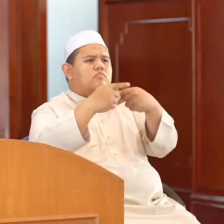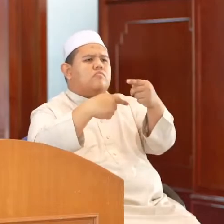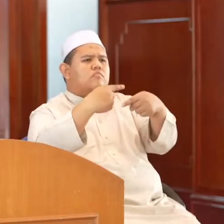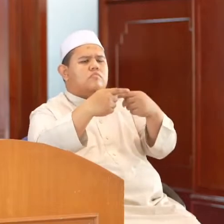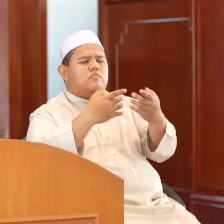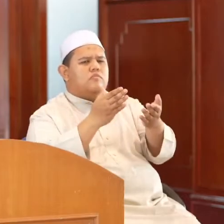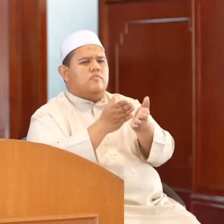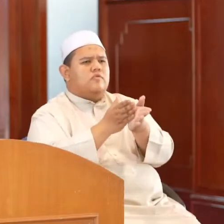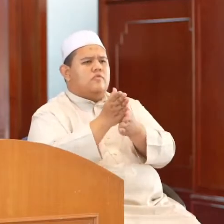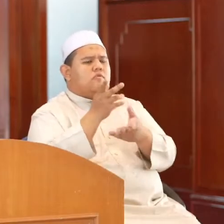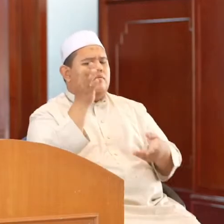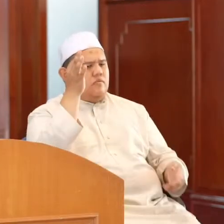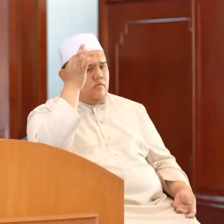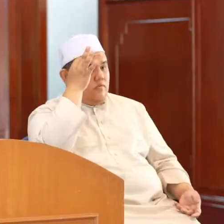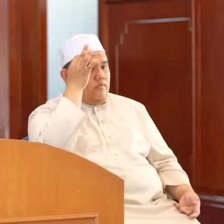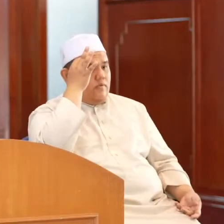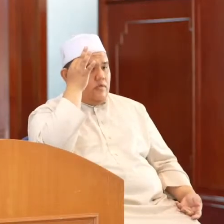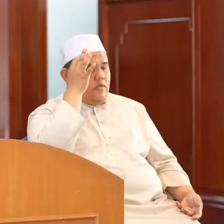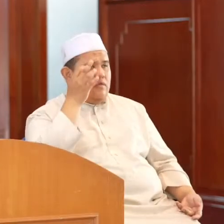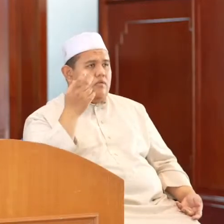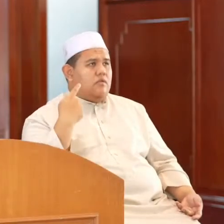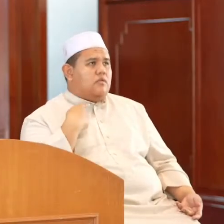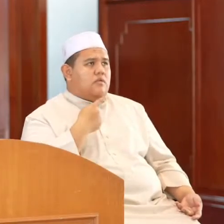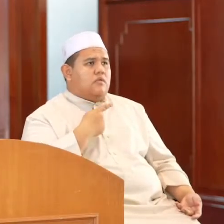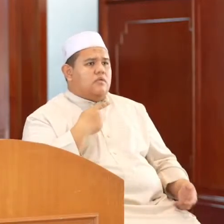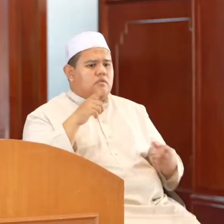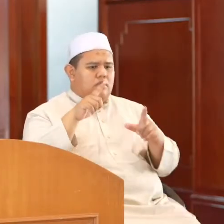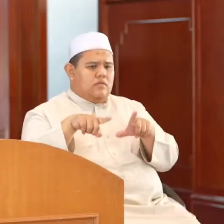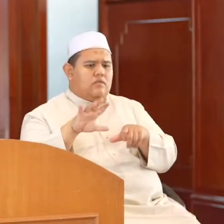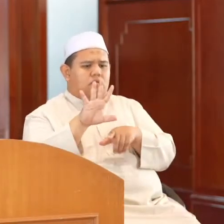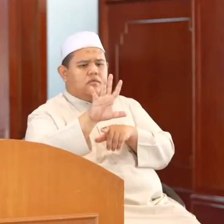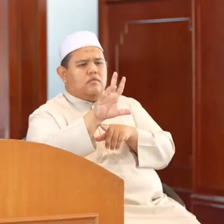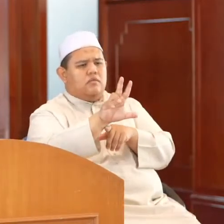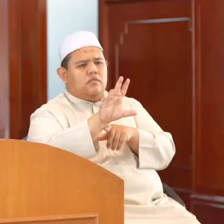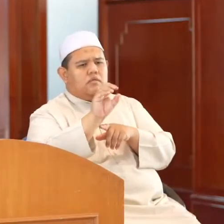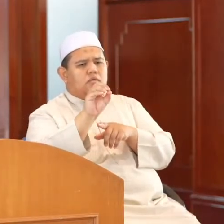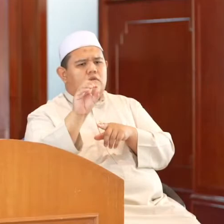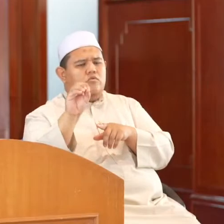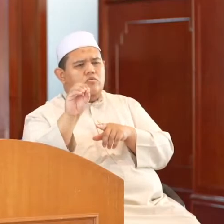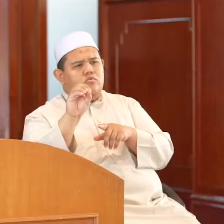Tuan-tuan bayangkan, kita letak 300